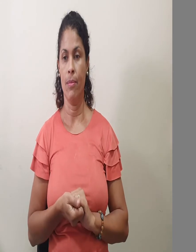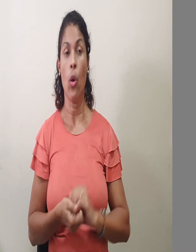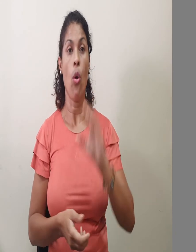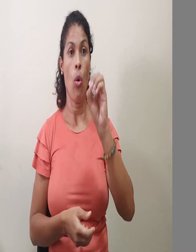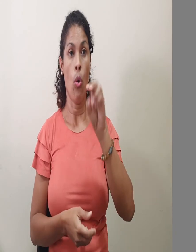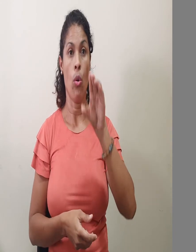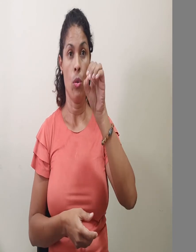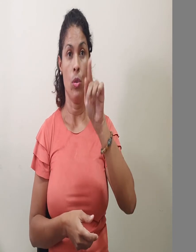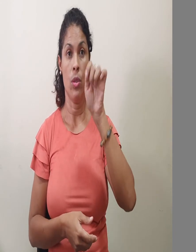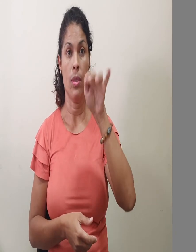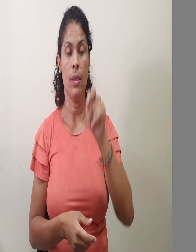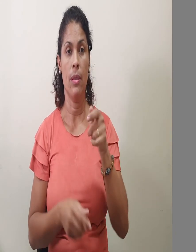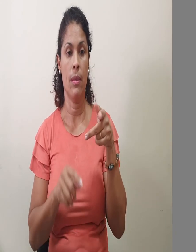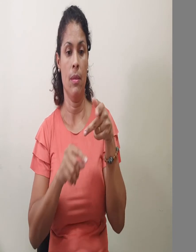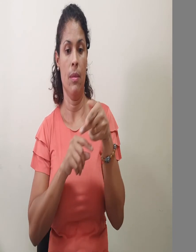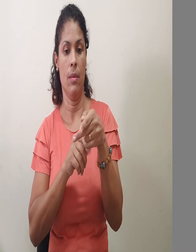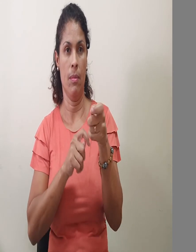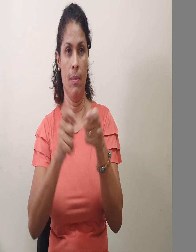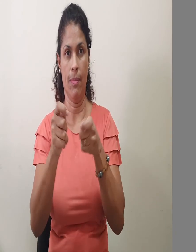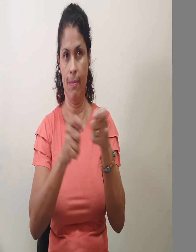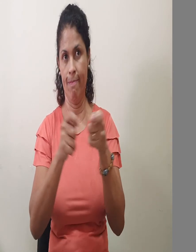de quininases.